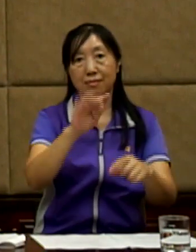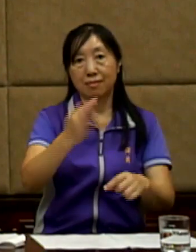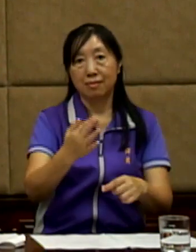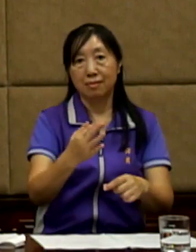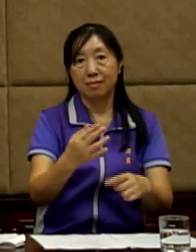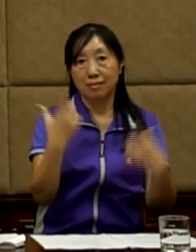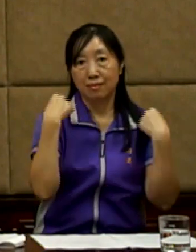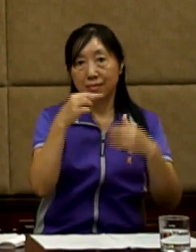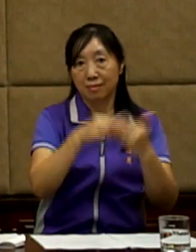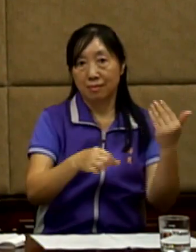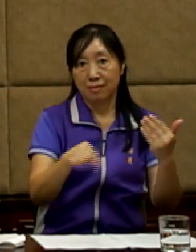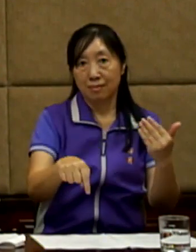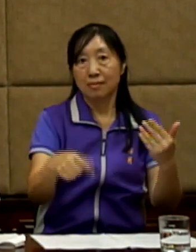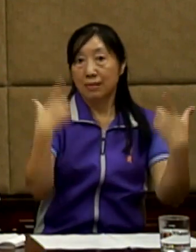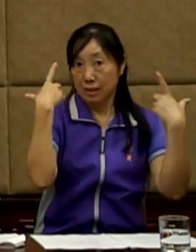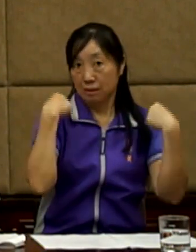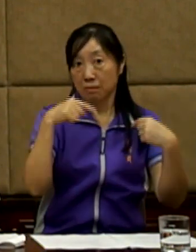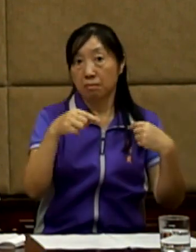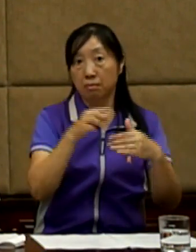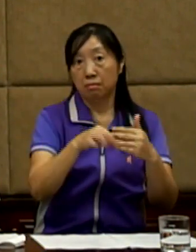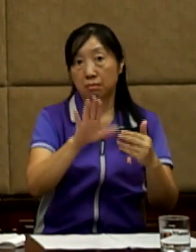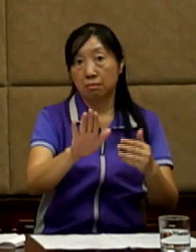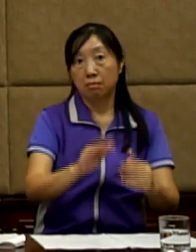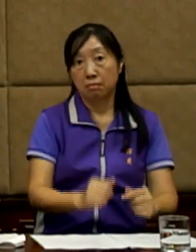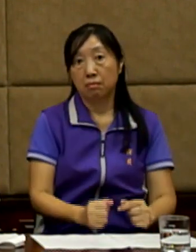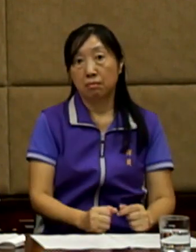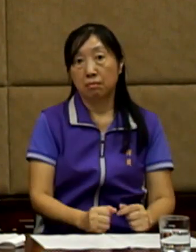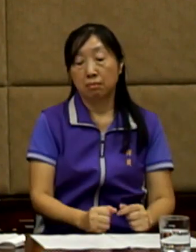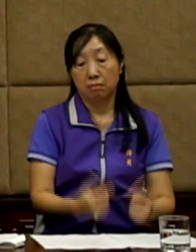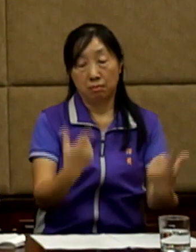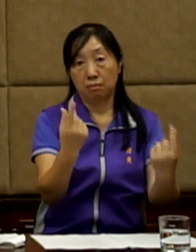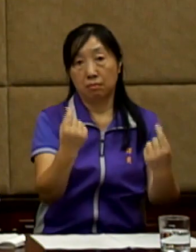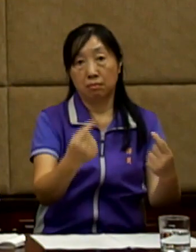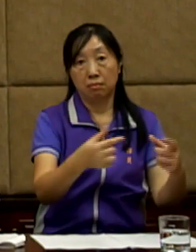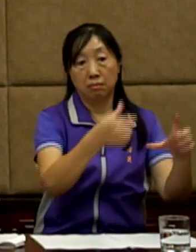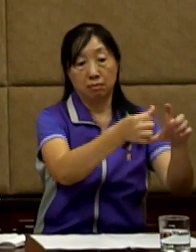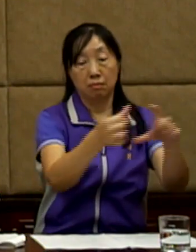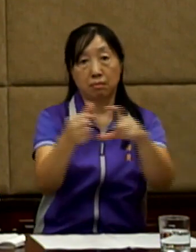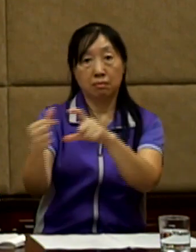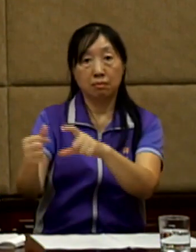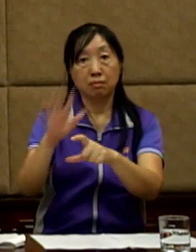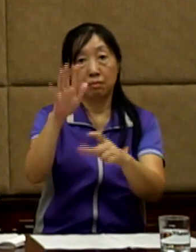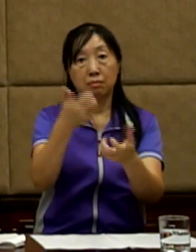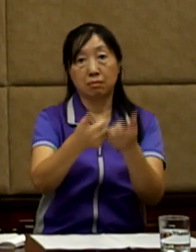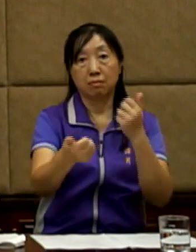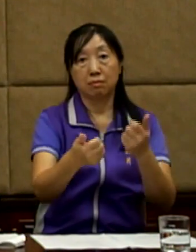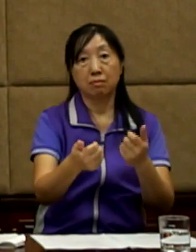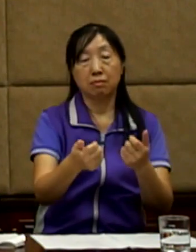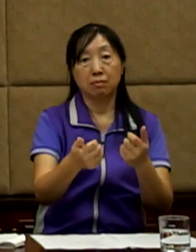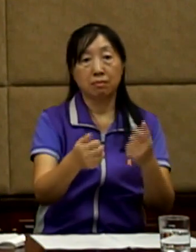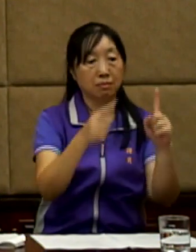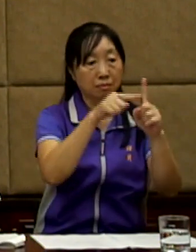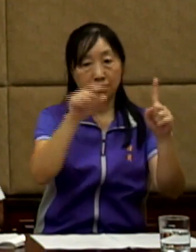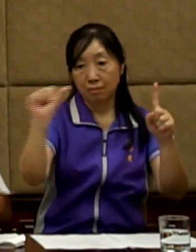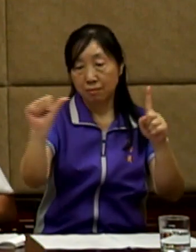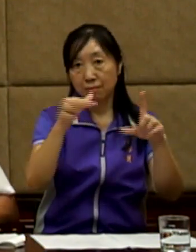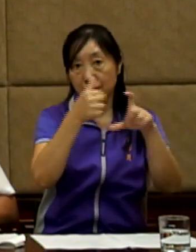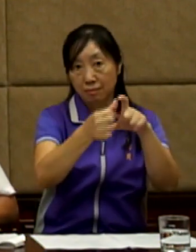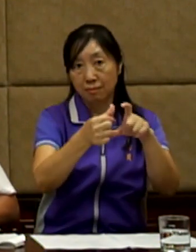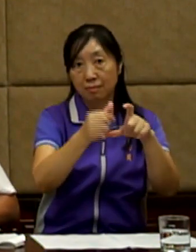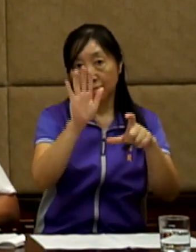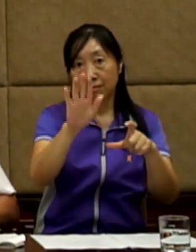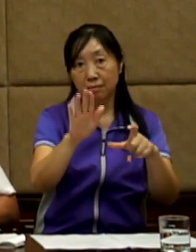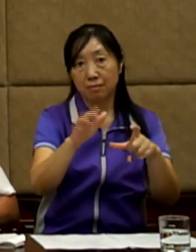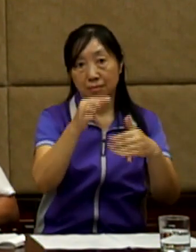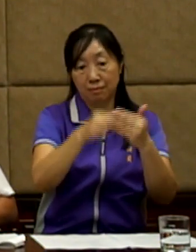考这个本来就有规定，它是同一类型区块一至五个区块分就是分至一到五个区块，所以那个其实那个